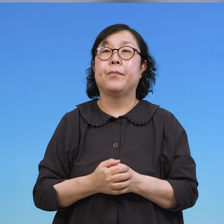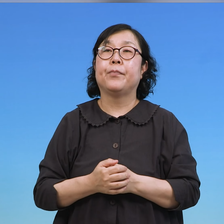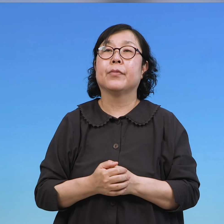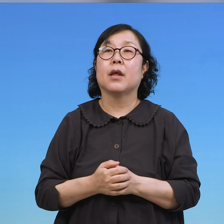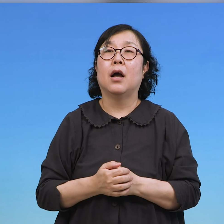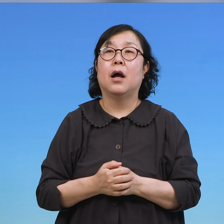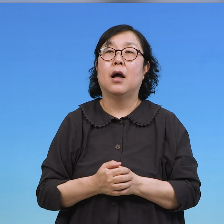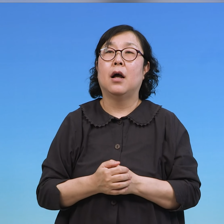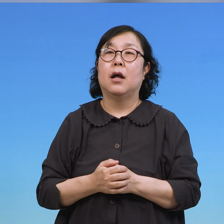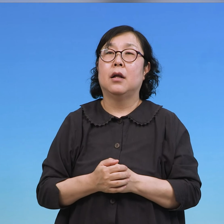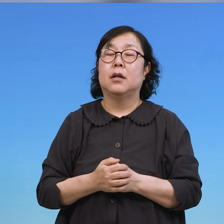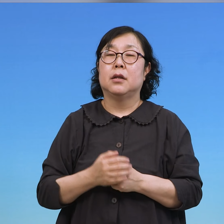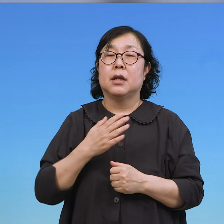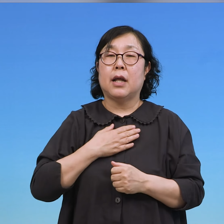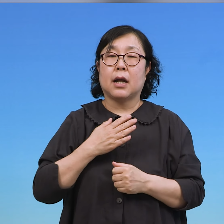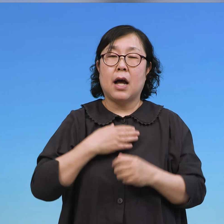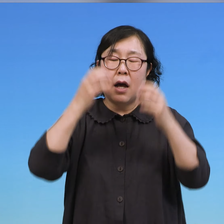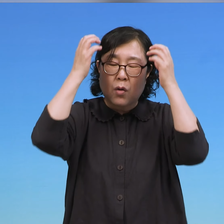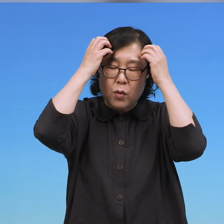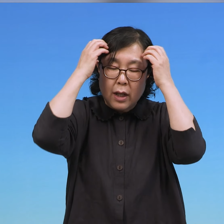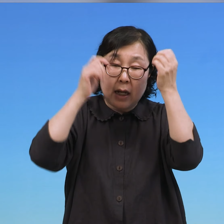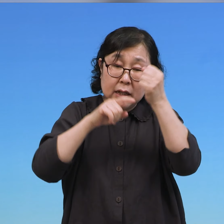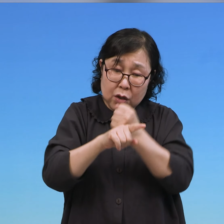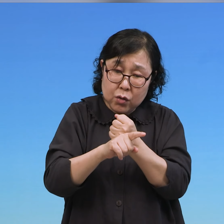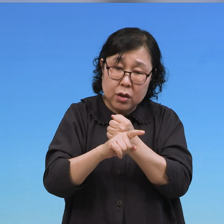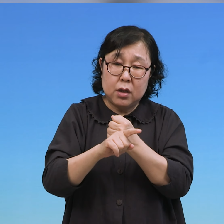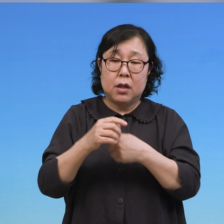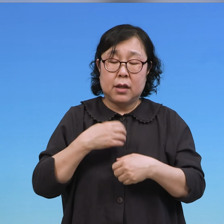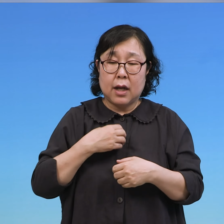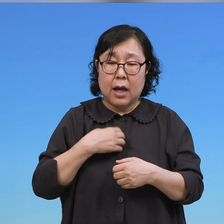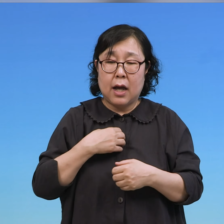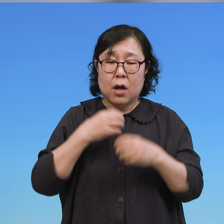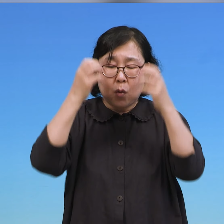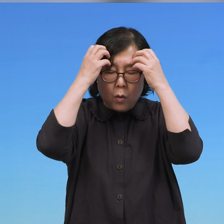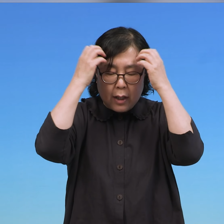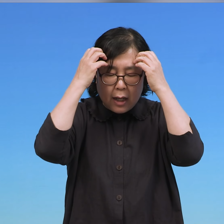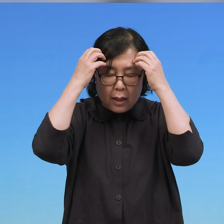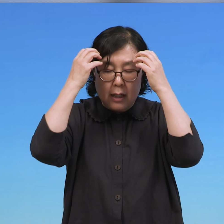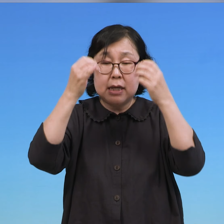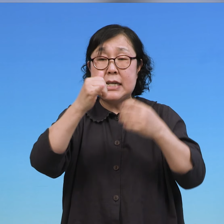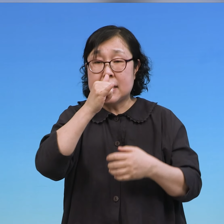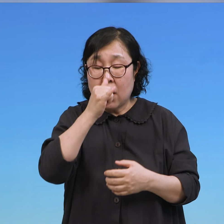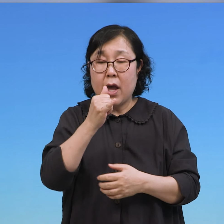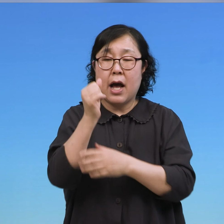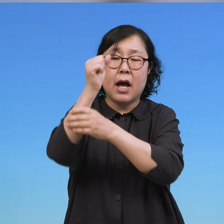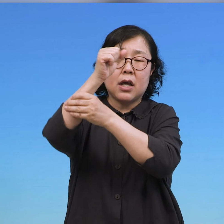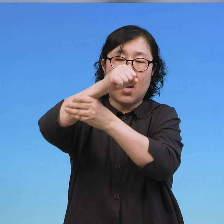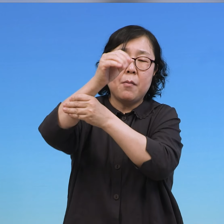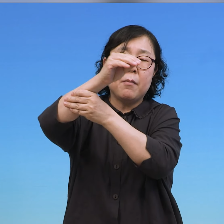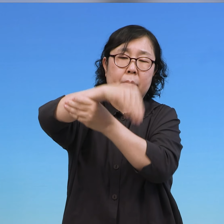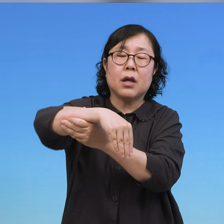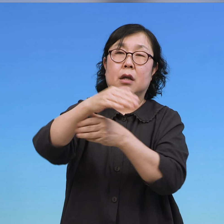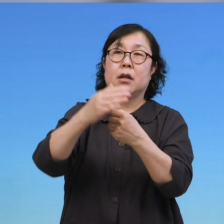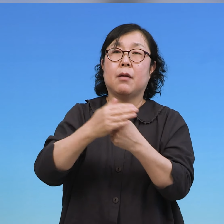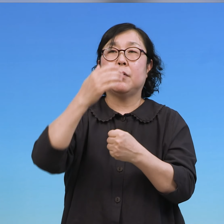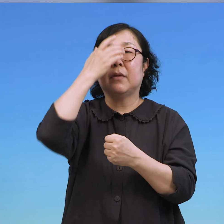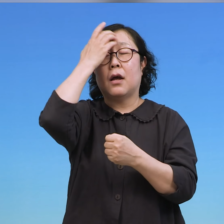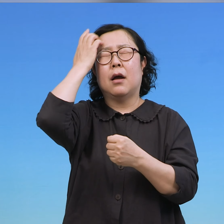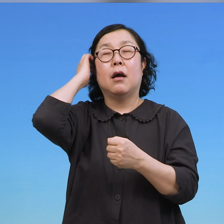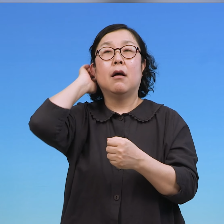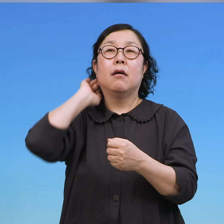되느냐고요? 그래야 열매를 맺기 때문입니다. 저는 지금 이렇게 1만 성도 파송